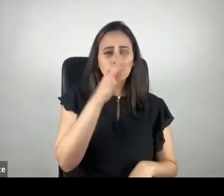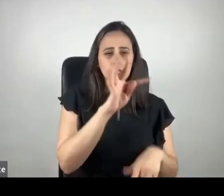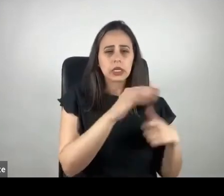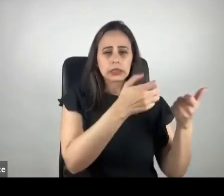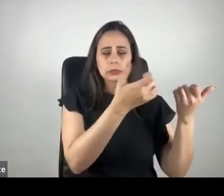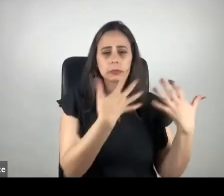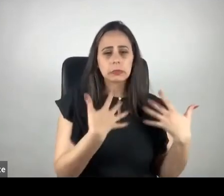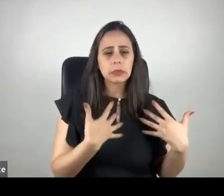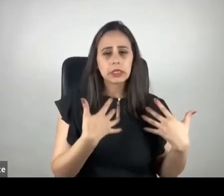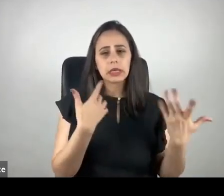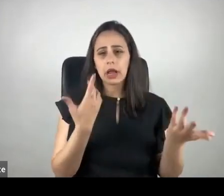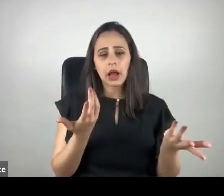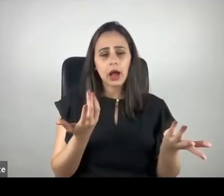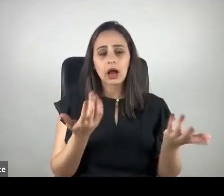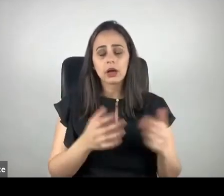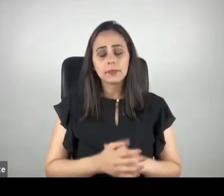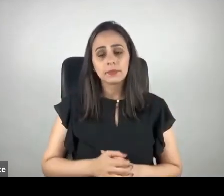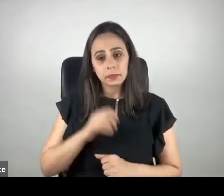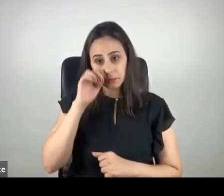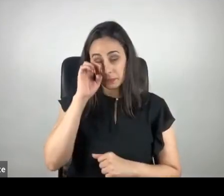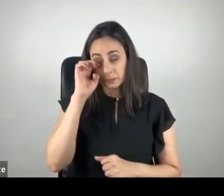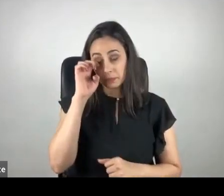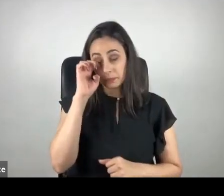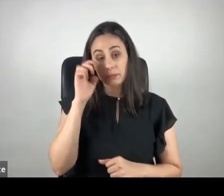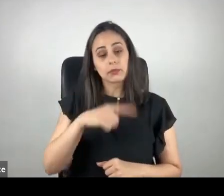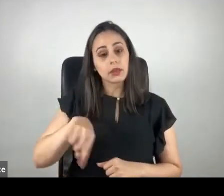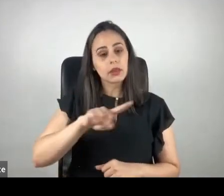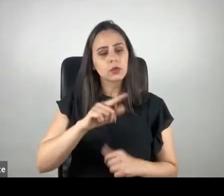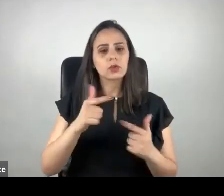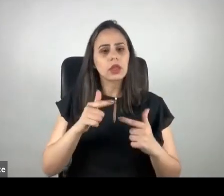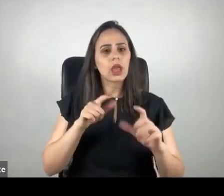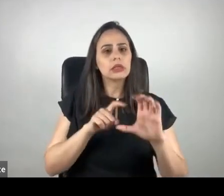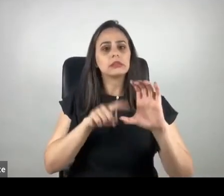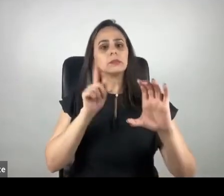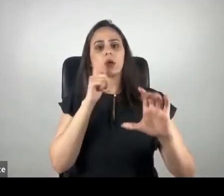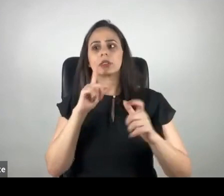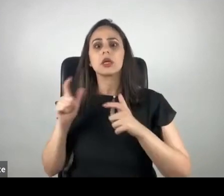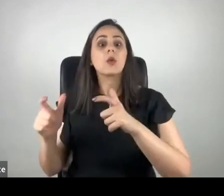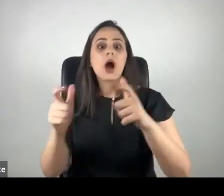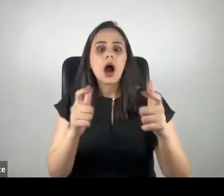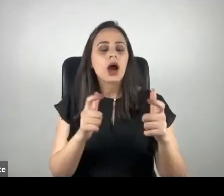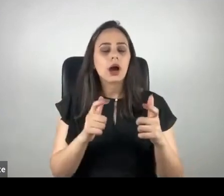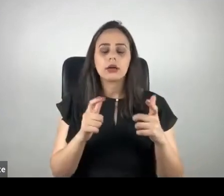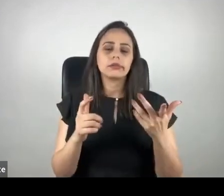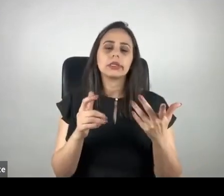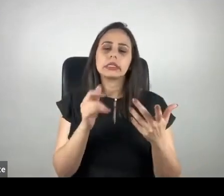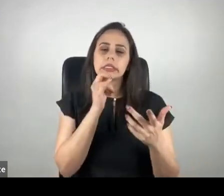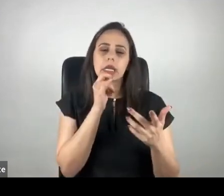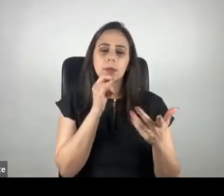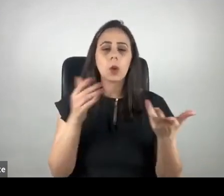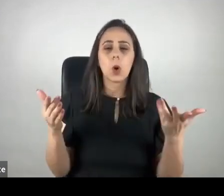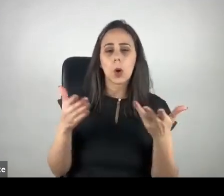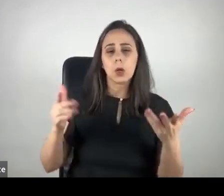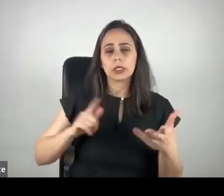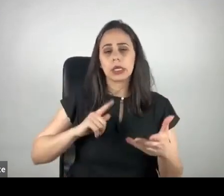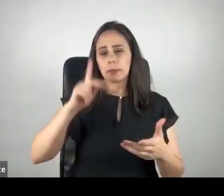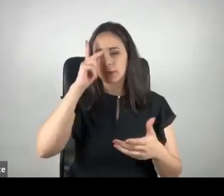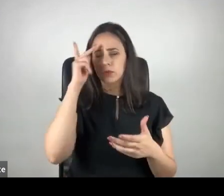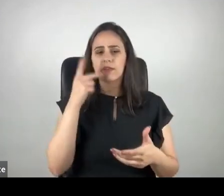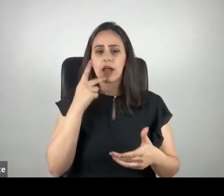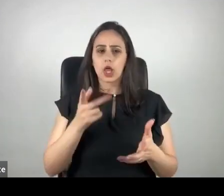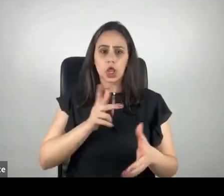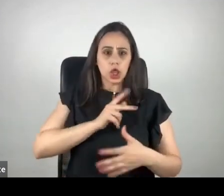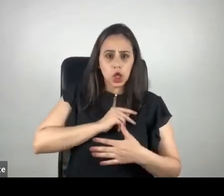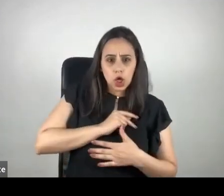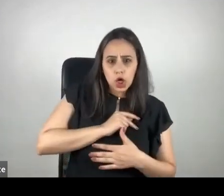e vir em qualquer espaço, estar em qualquer espaço. Por que que algumas pessoas hoje falam, nossa, mas um surdo que fala português